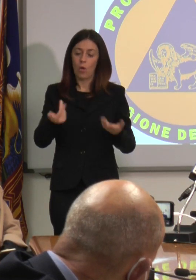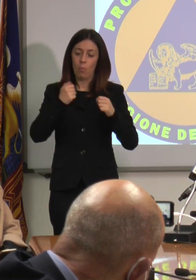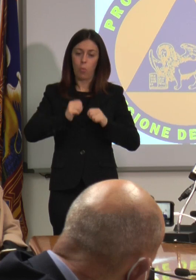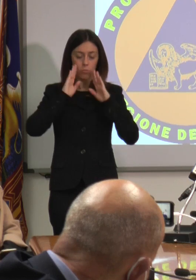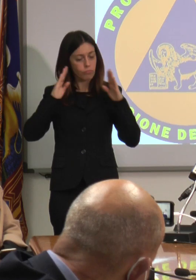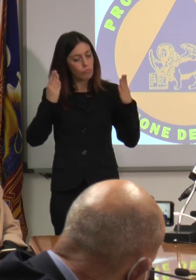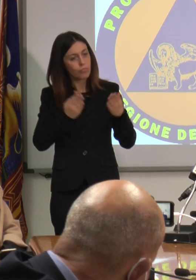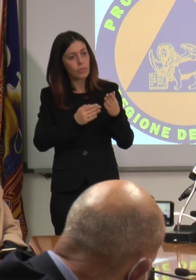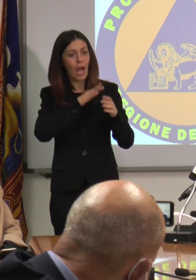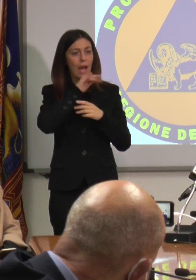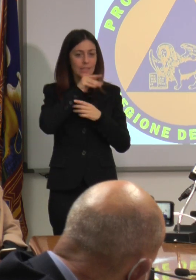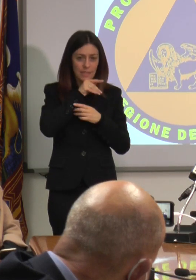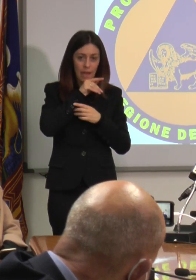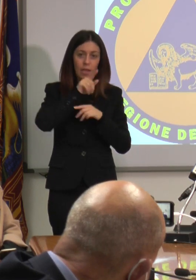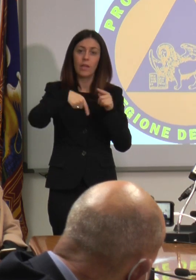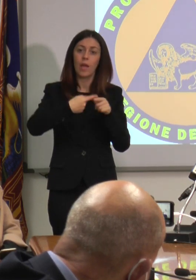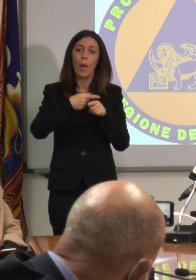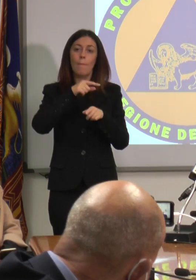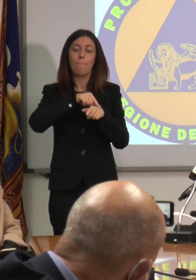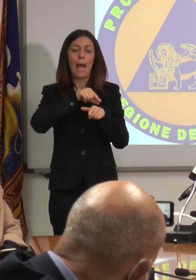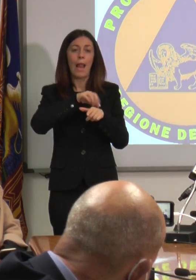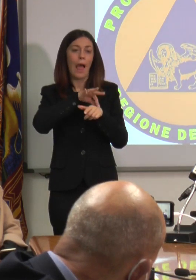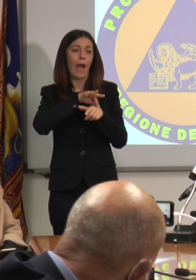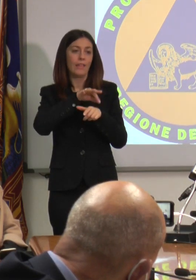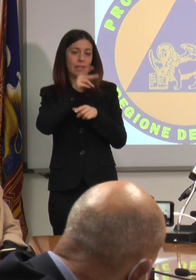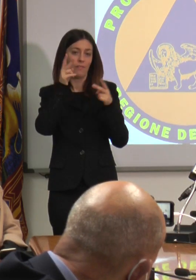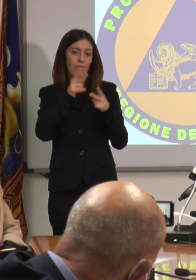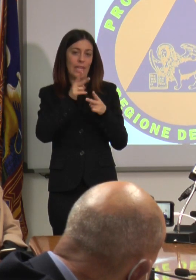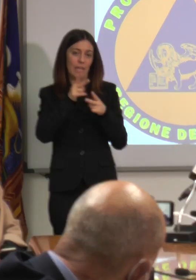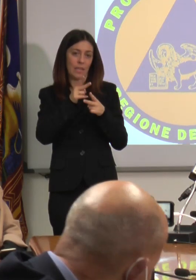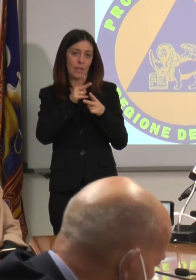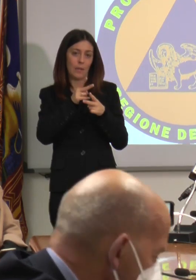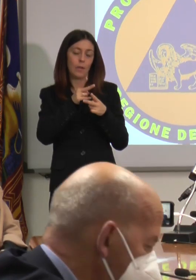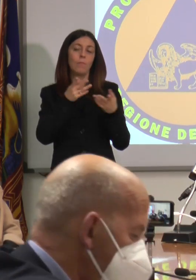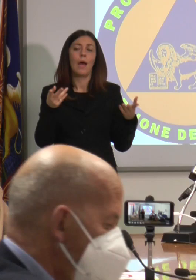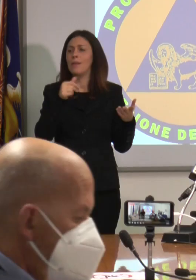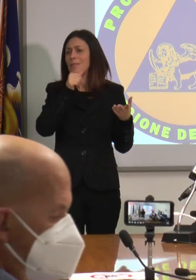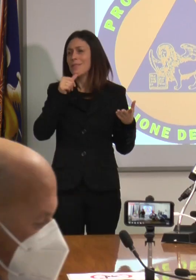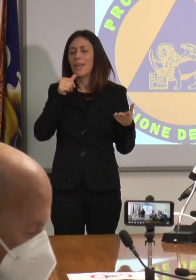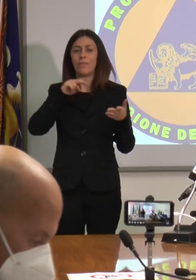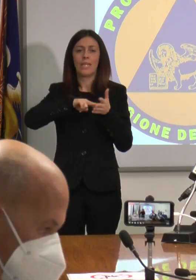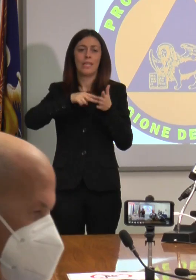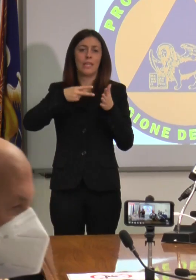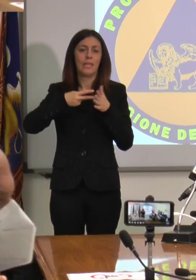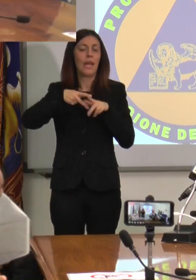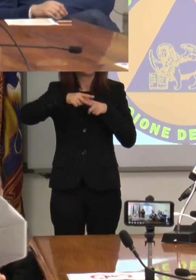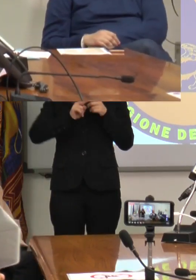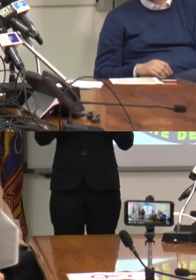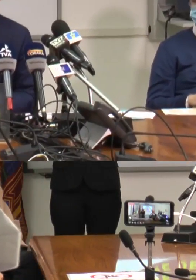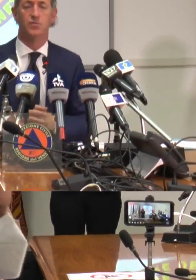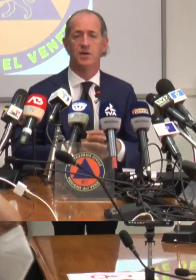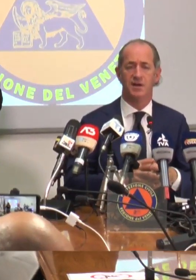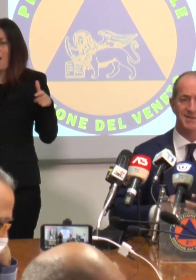dei malati veri. Beh, guardate, qui possiamo farlo solo con nuove tecnologie. Allora, noi ce l'abbiamo pronta da